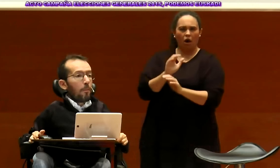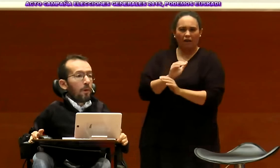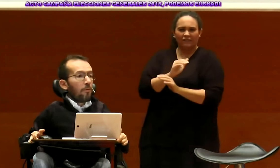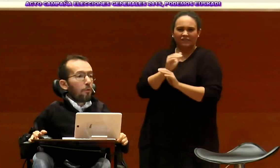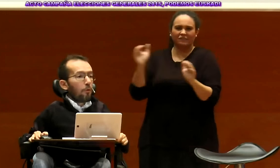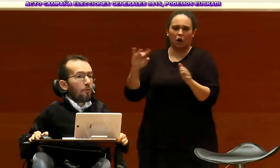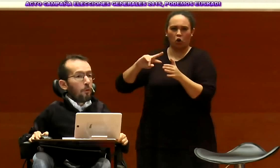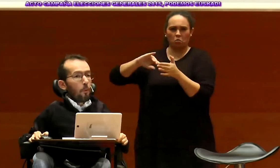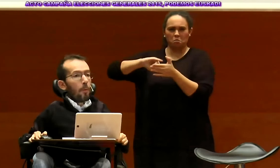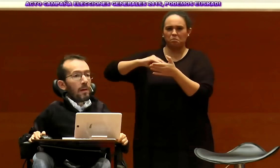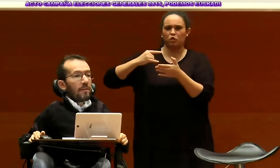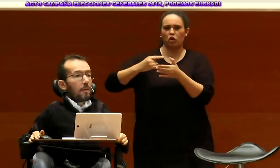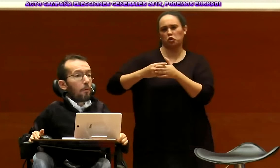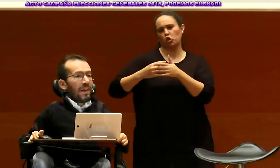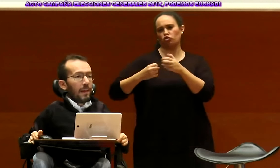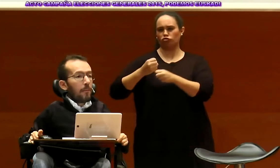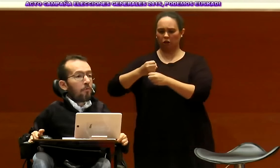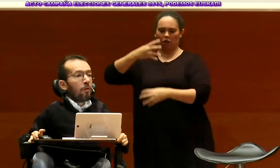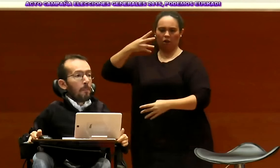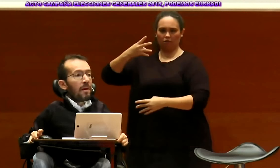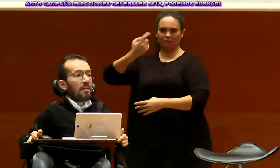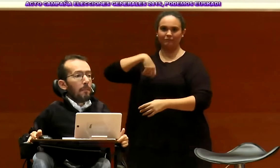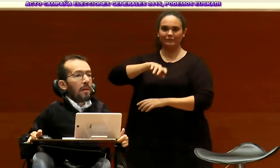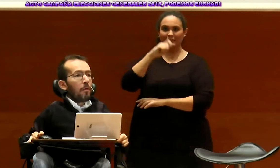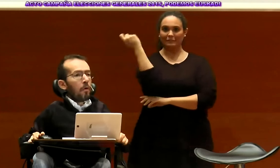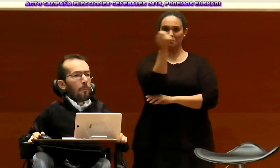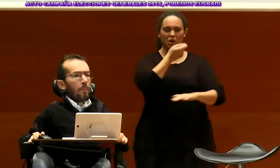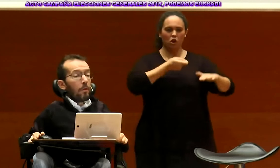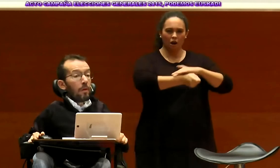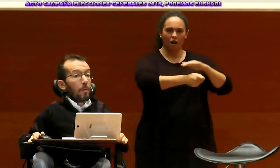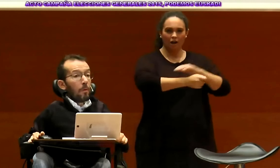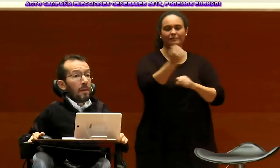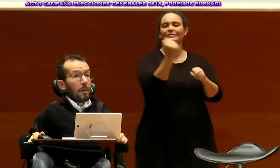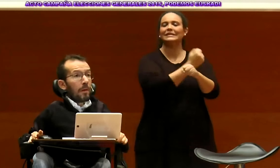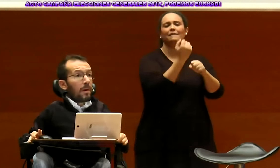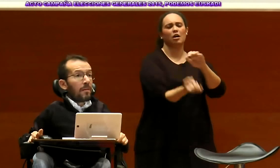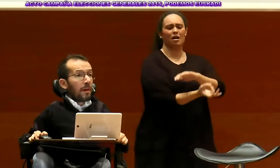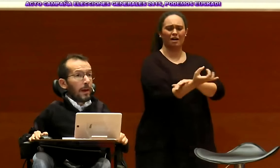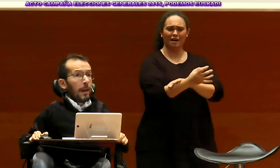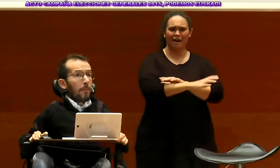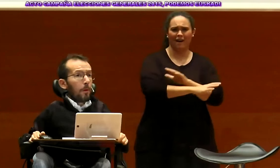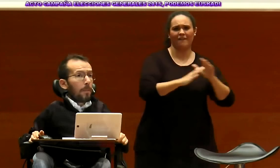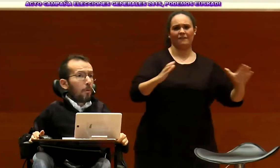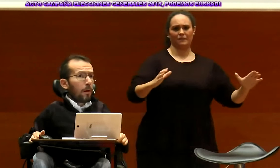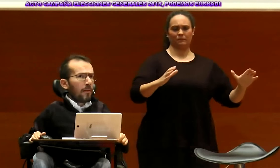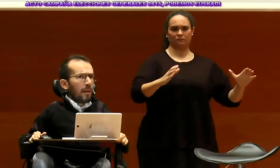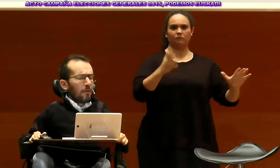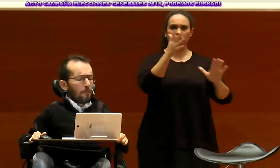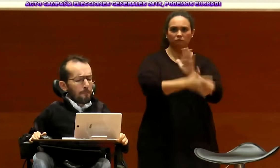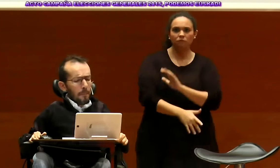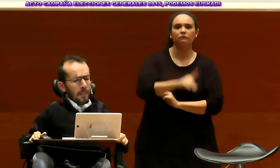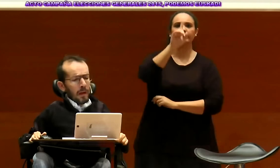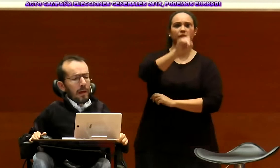o en macro proyectos urbanísticos. Generamos más empleo por millón de euros invertido. Además, generamos empleo que en este